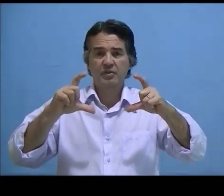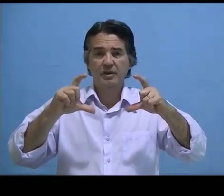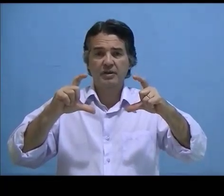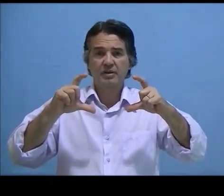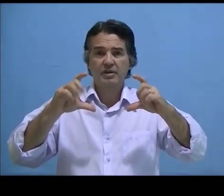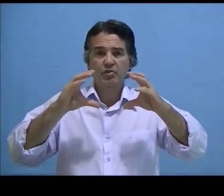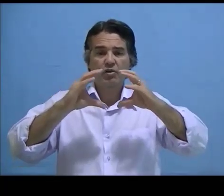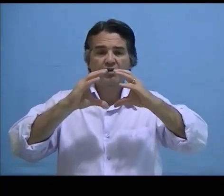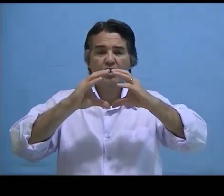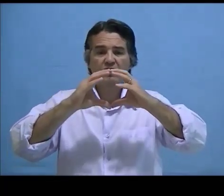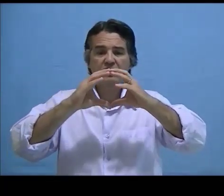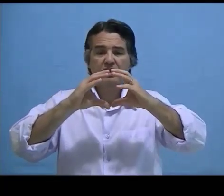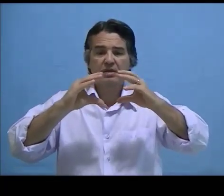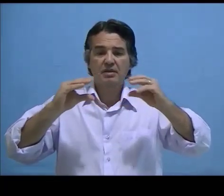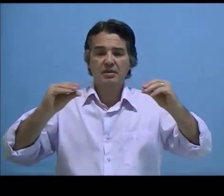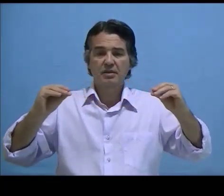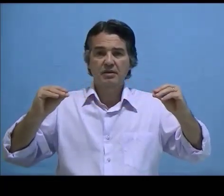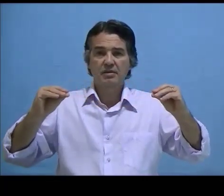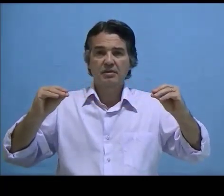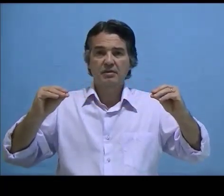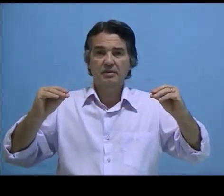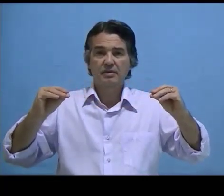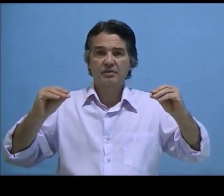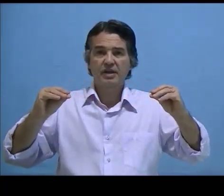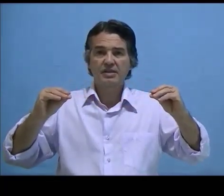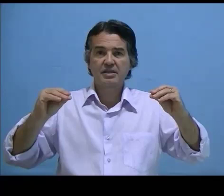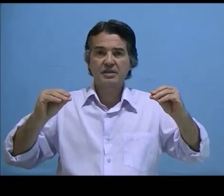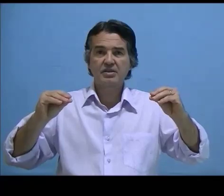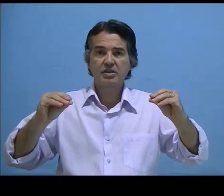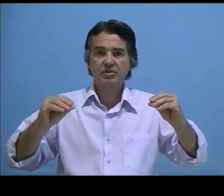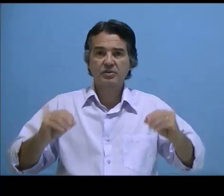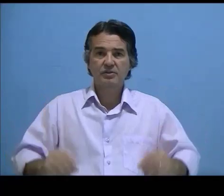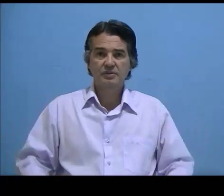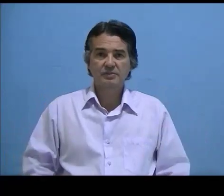forma, o oval você faz esse sentido.